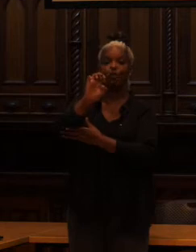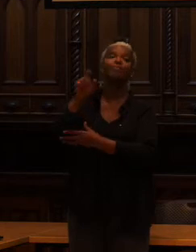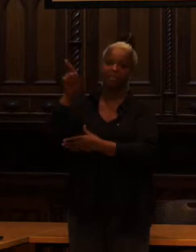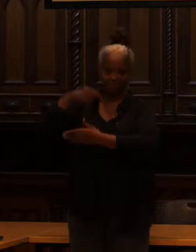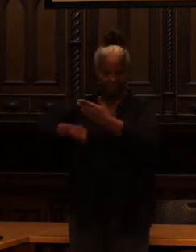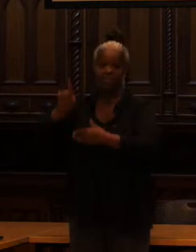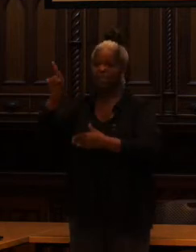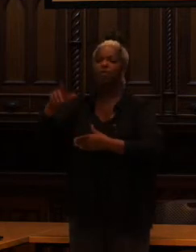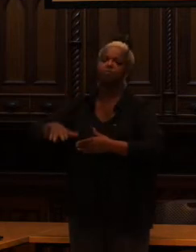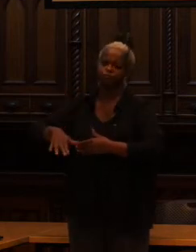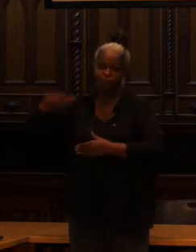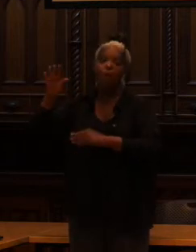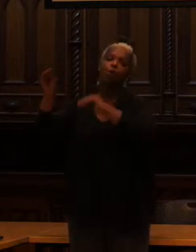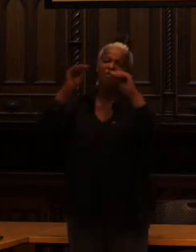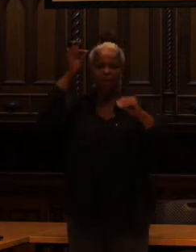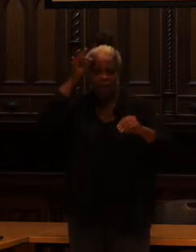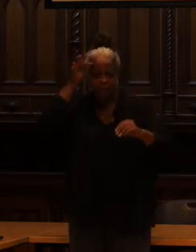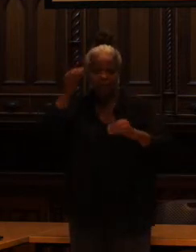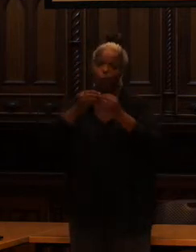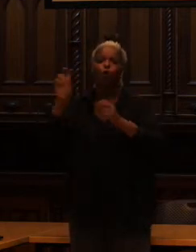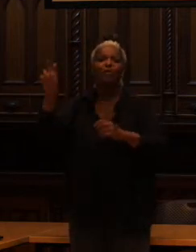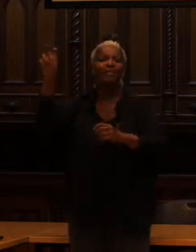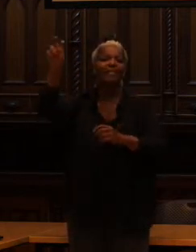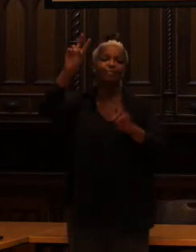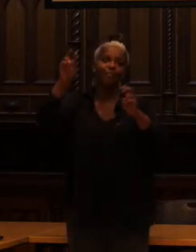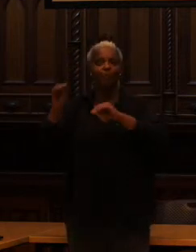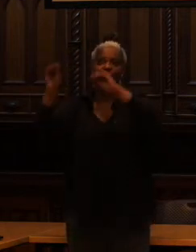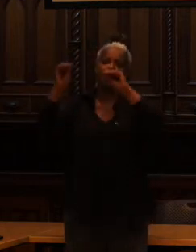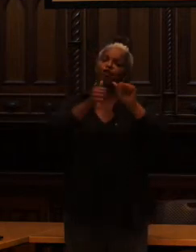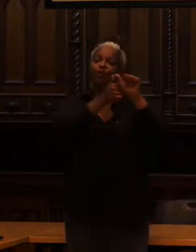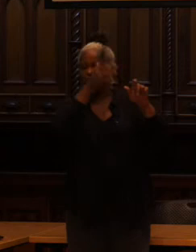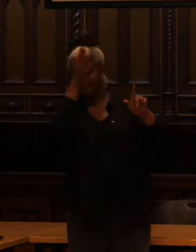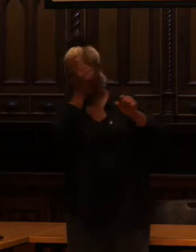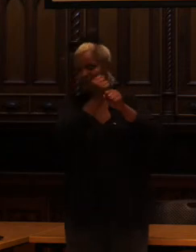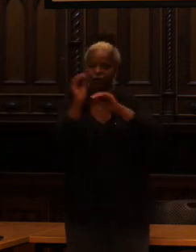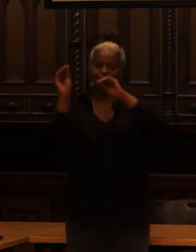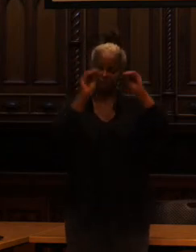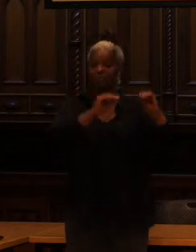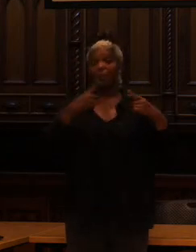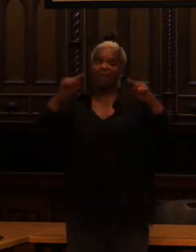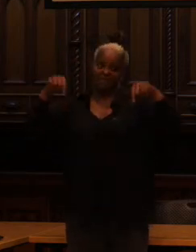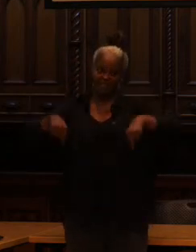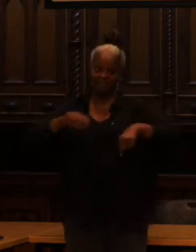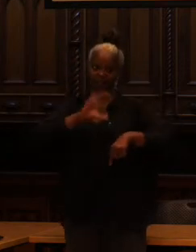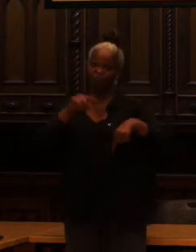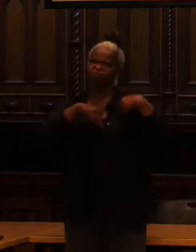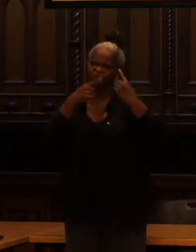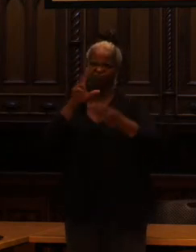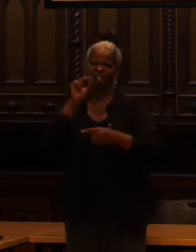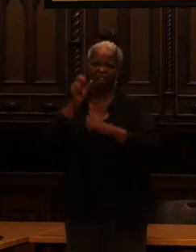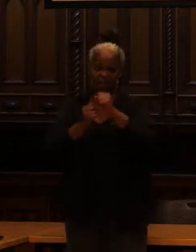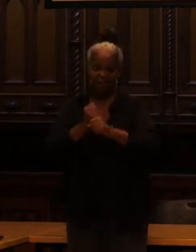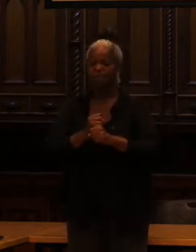en Swahili d'abord, et puis j'ai grandi, on a déménagé à plusieurs reprises avec le